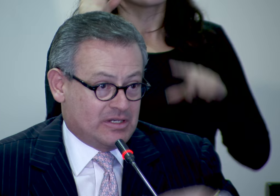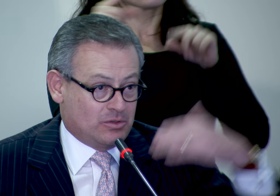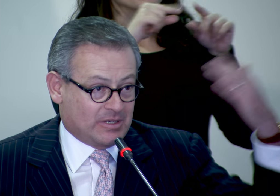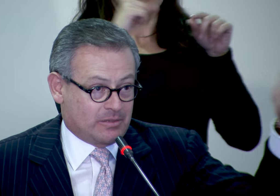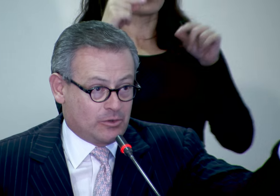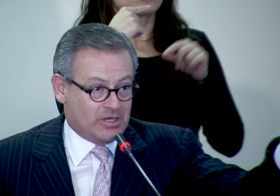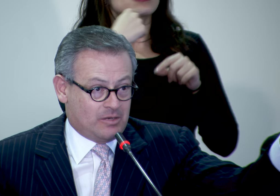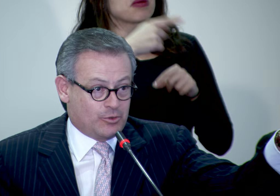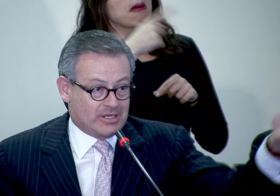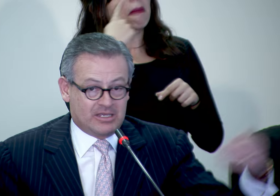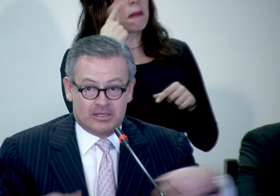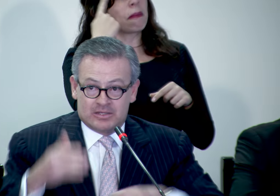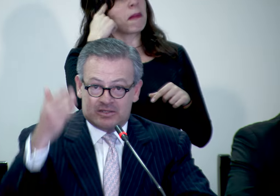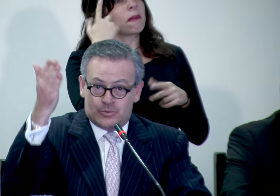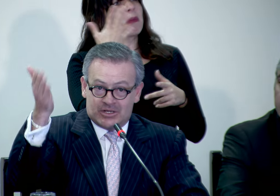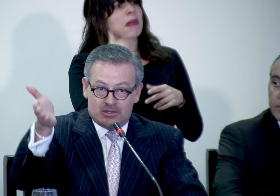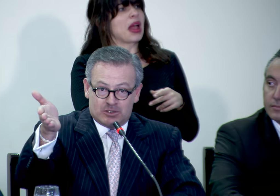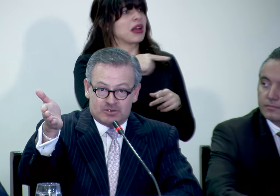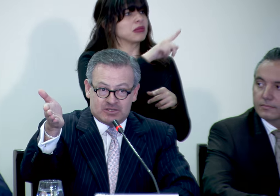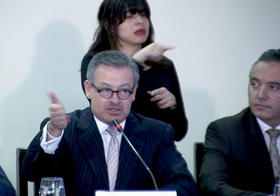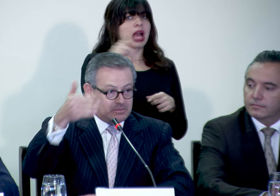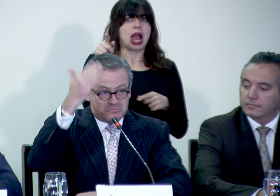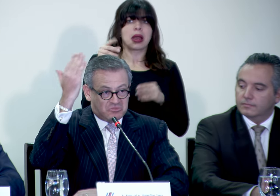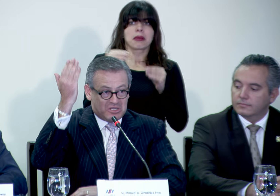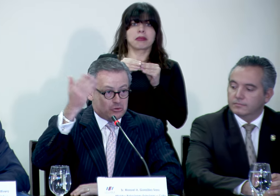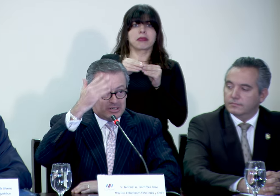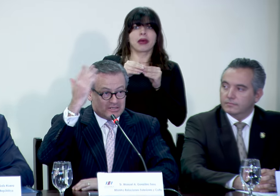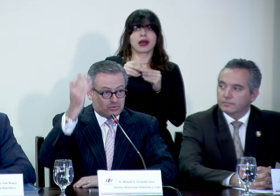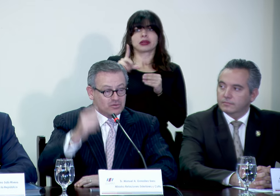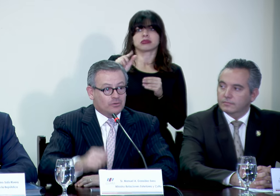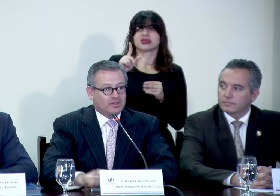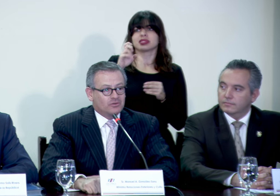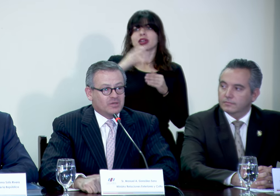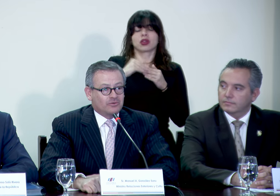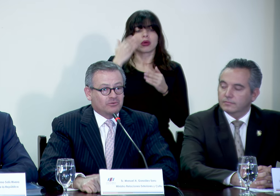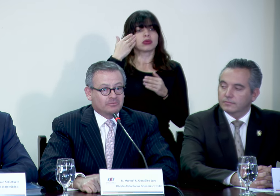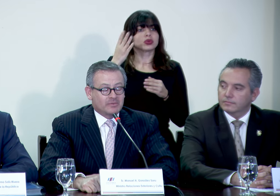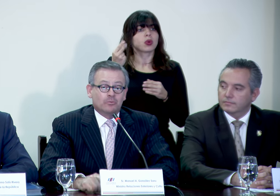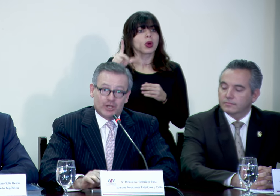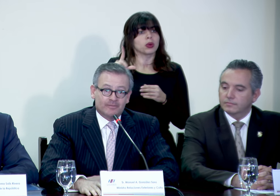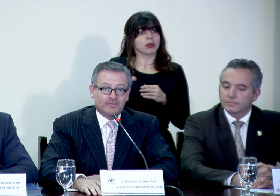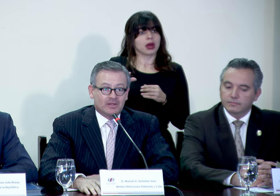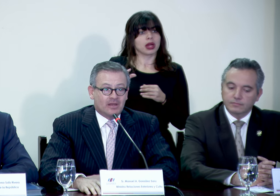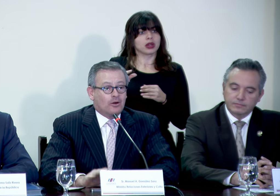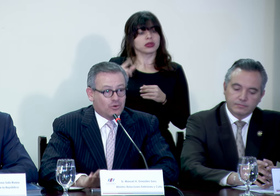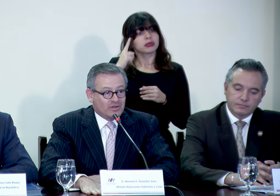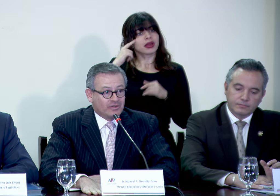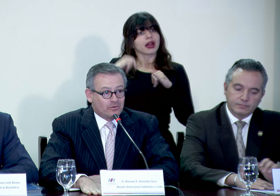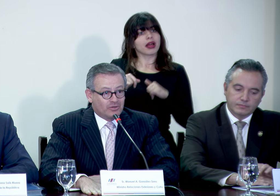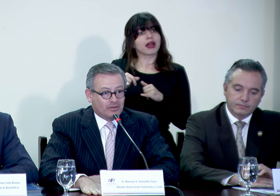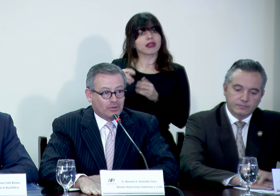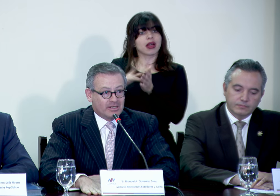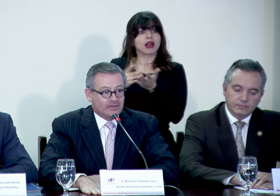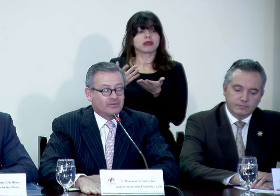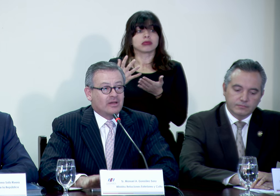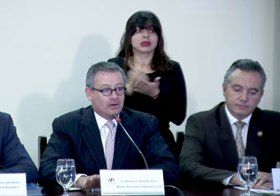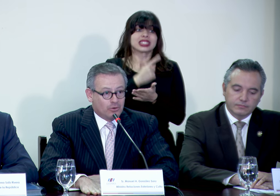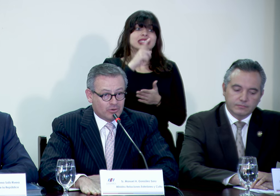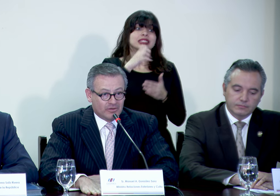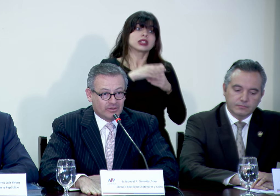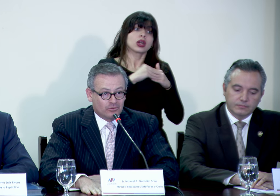cabeza diciendo, ¿para qué me voy a ir por aquí? Si por aquí me cuesta $100 o no sé cuántos menos, bueno, ahórrense los